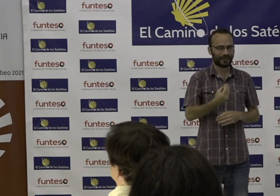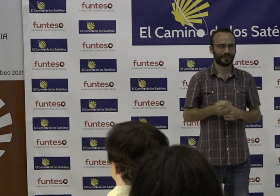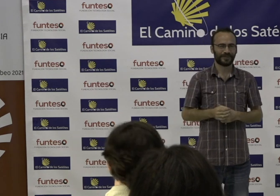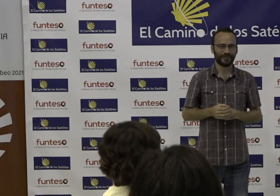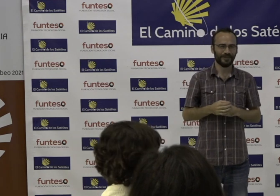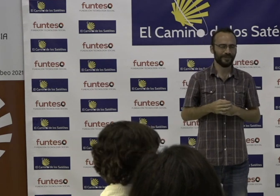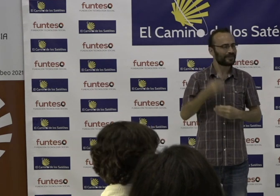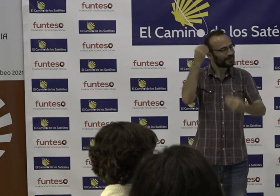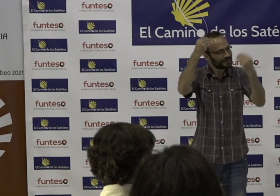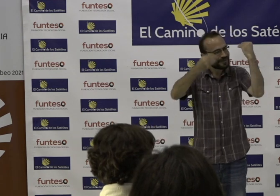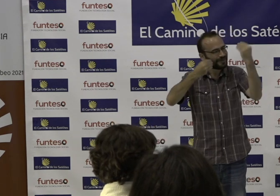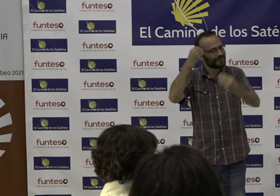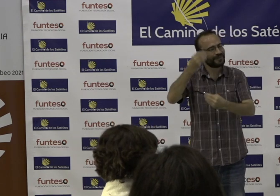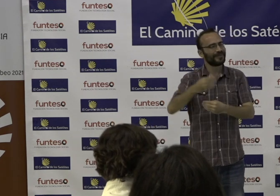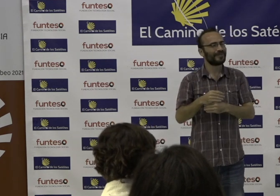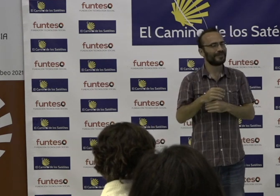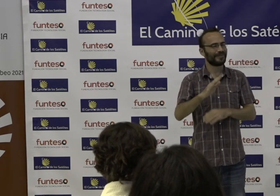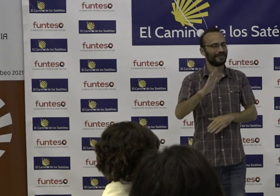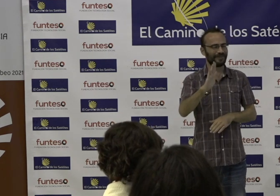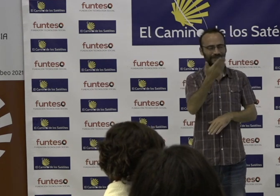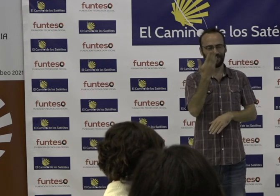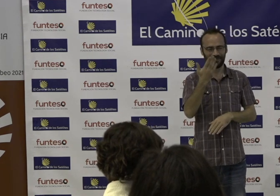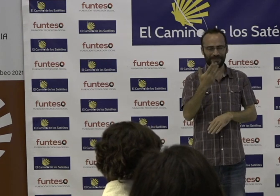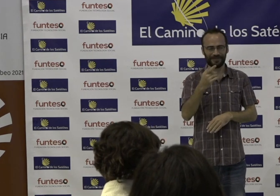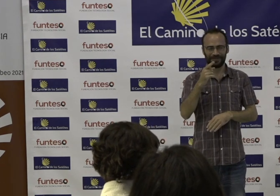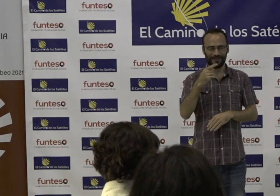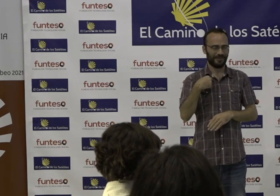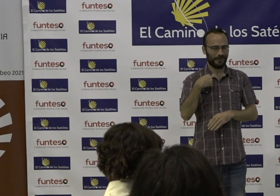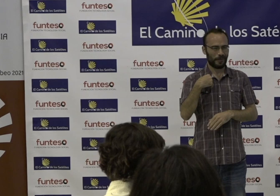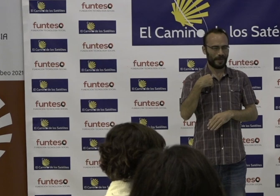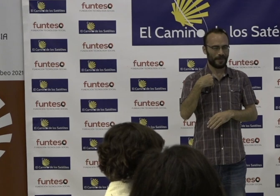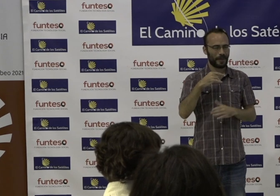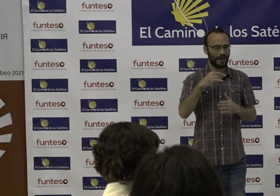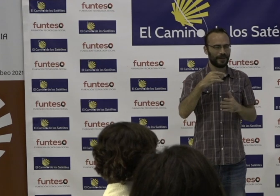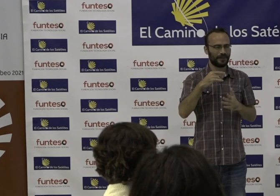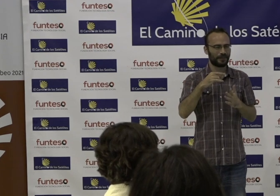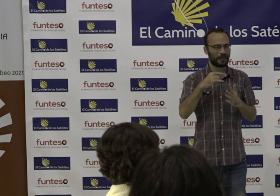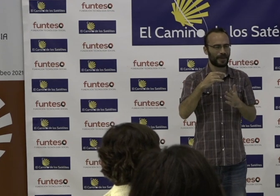Y pensamos, ¿no? Enrique nos propuso colaborar en las Tecnolareiras, que nos molaron mucho,